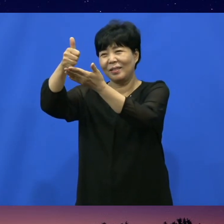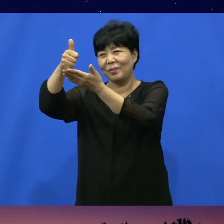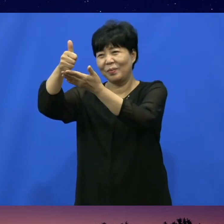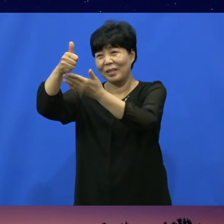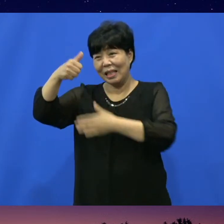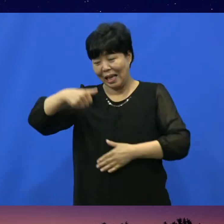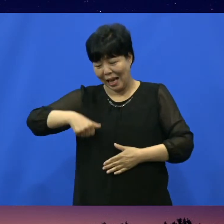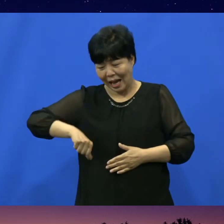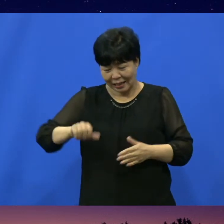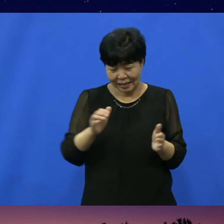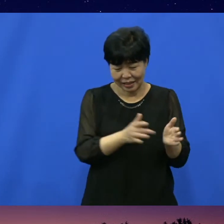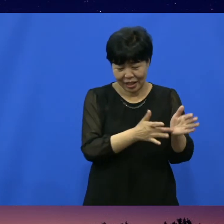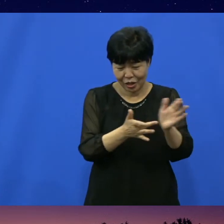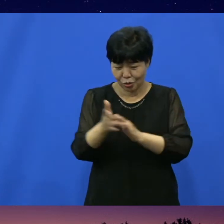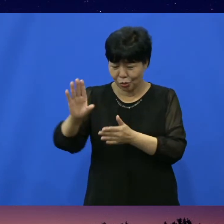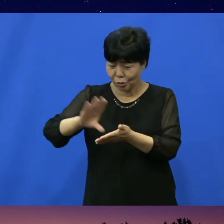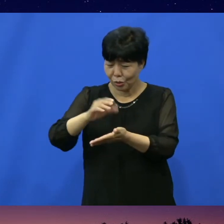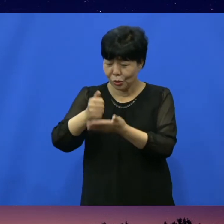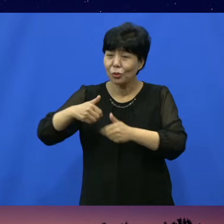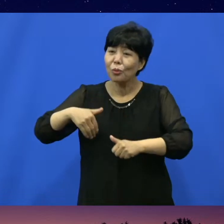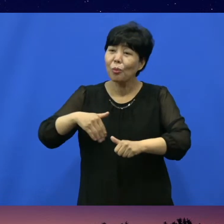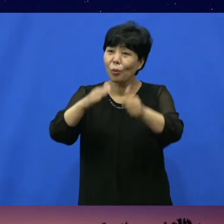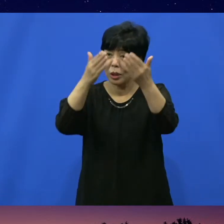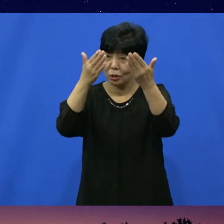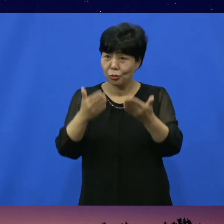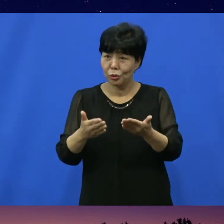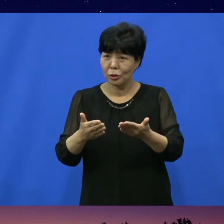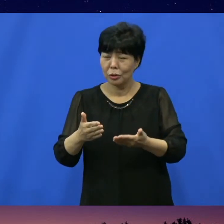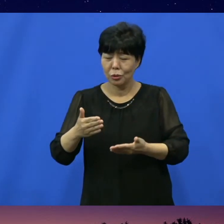아니하시고 우리 모든 사람을 내어 주신 바 된 우리이기 때문에,